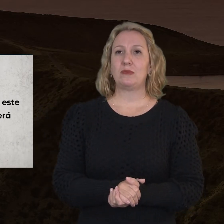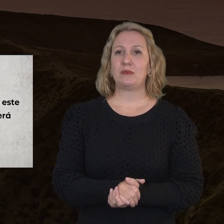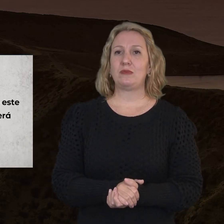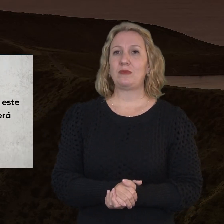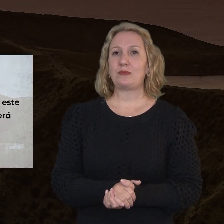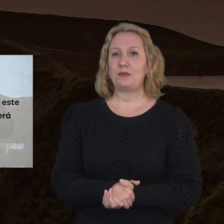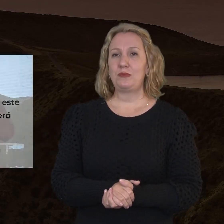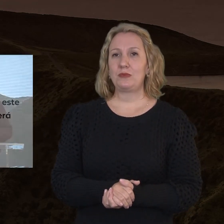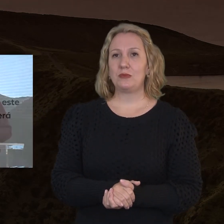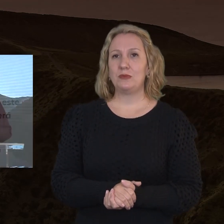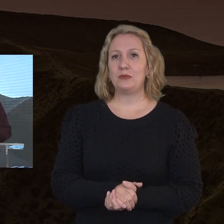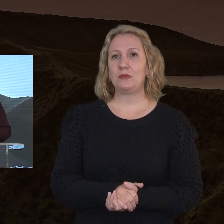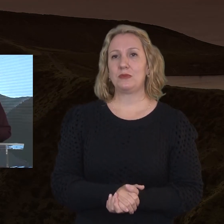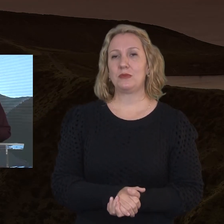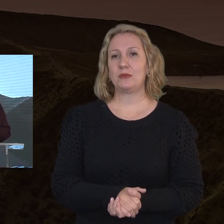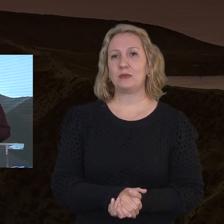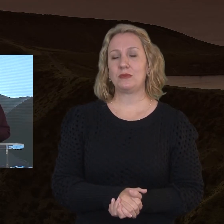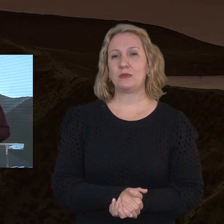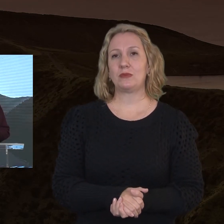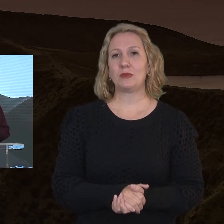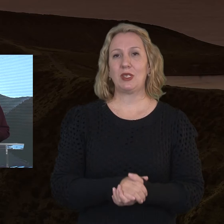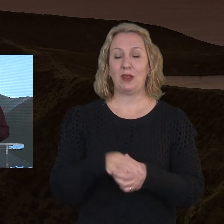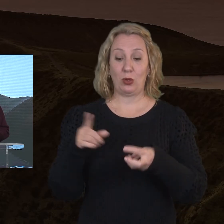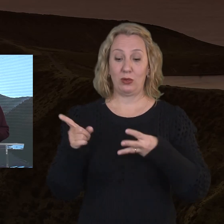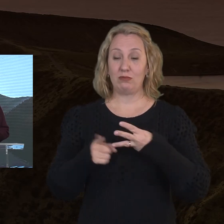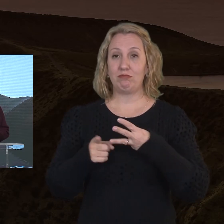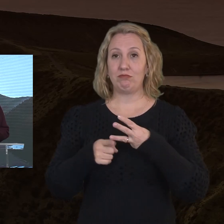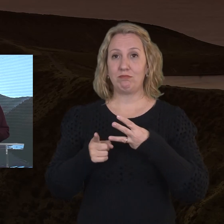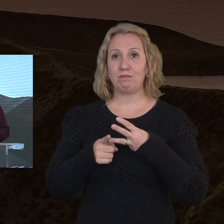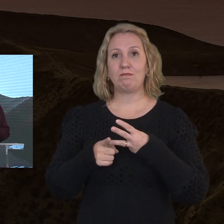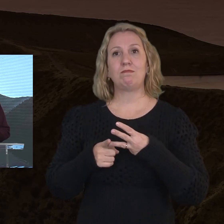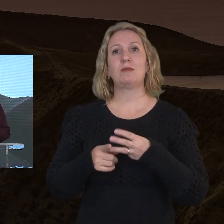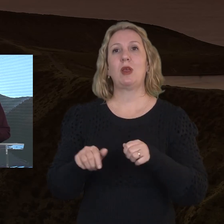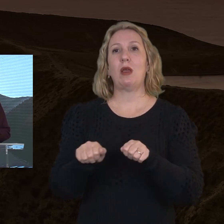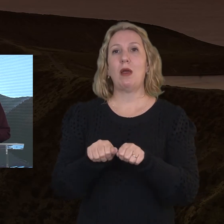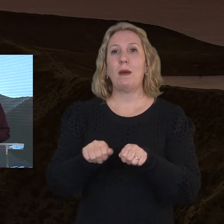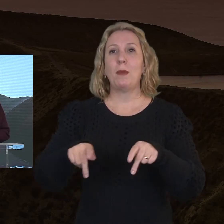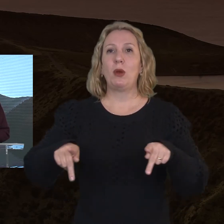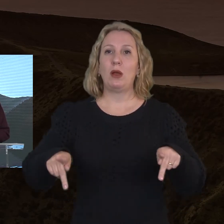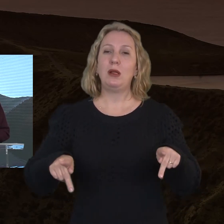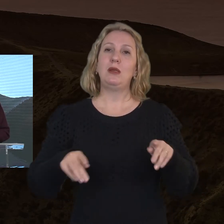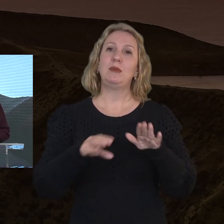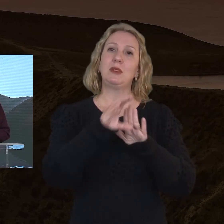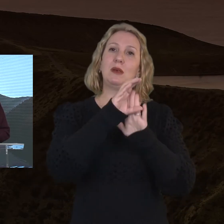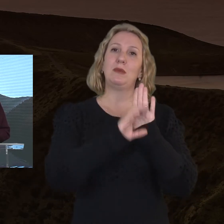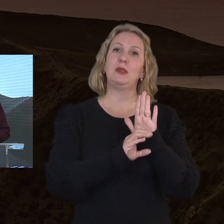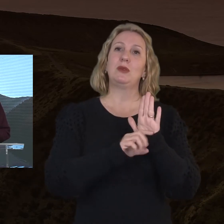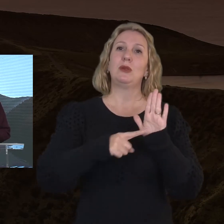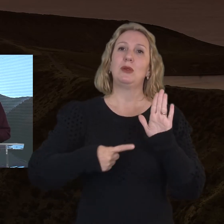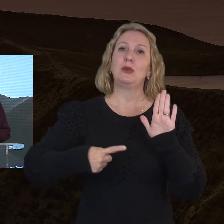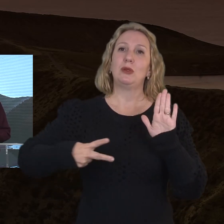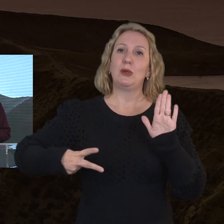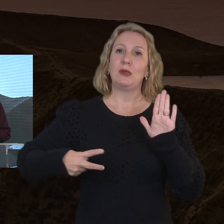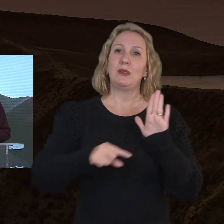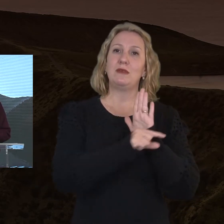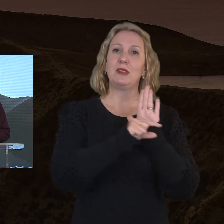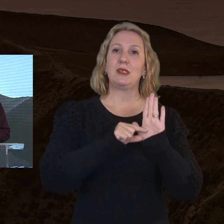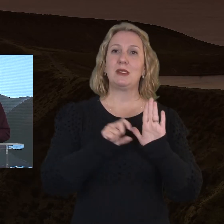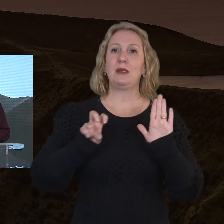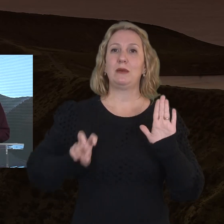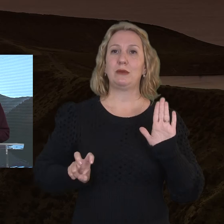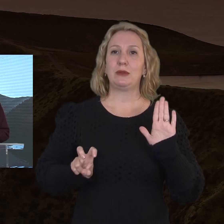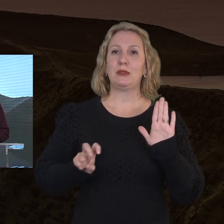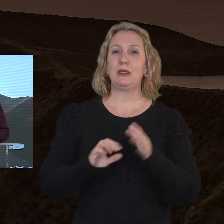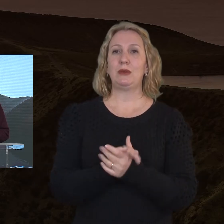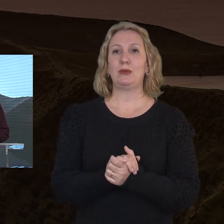passo o terceiro passo é apocalipse 12 cinco é o filho varão